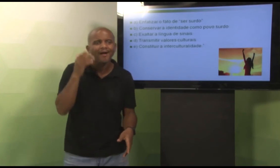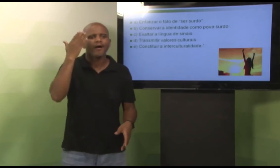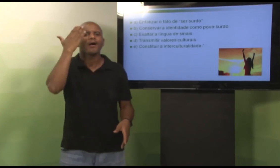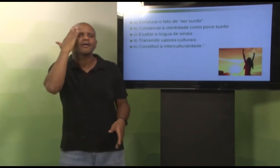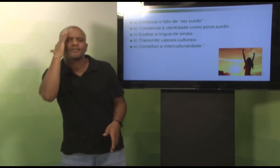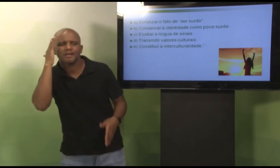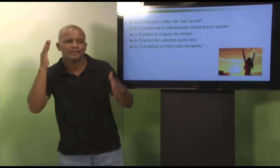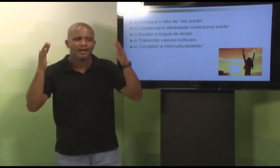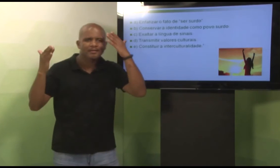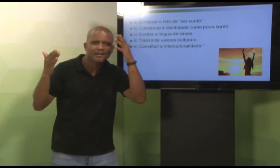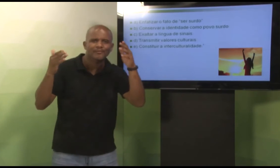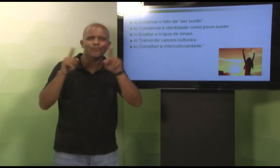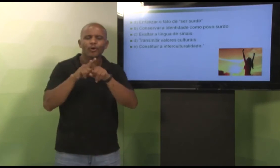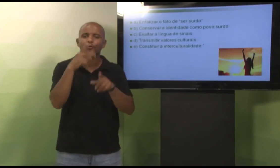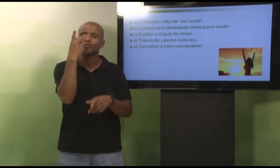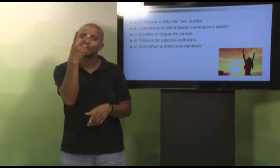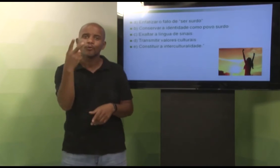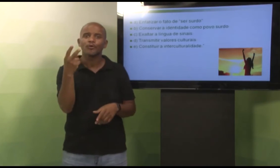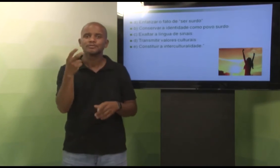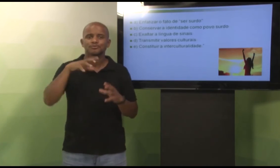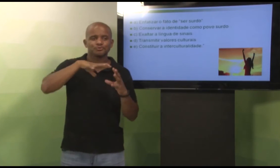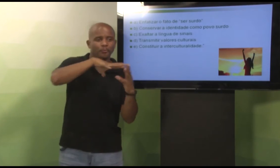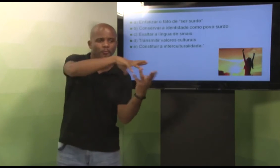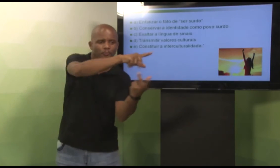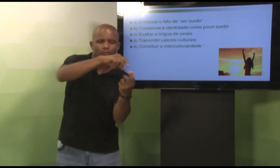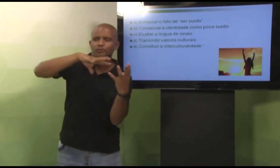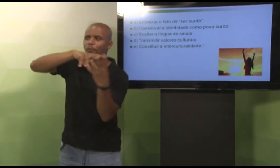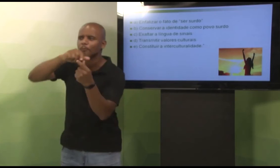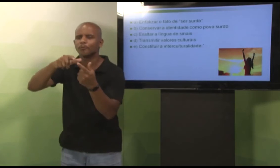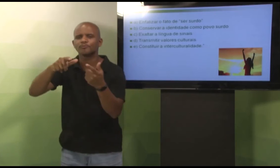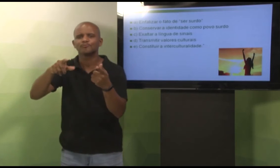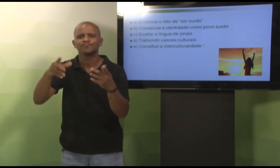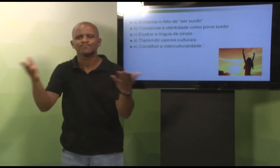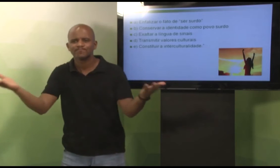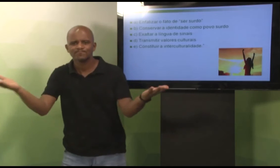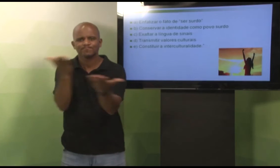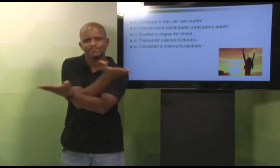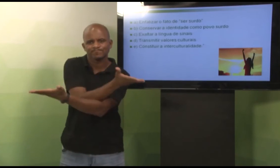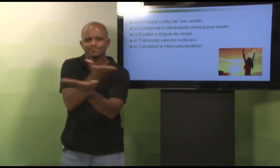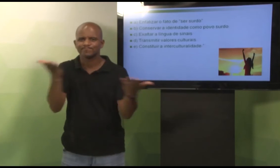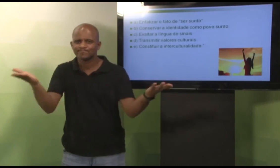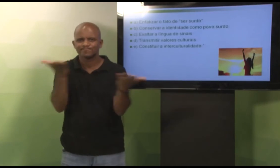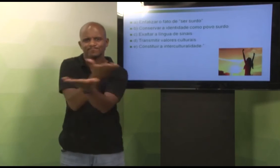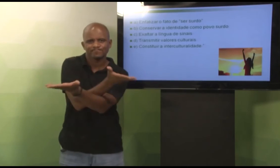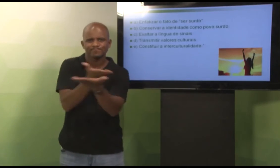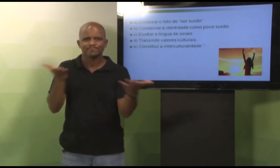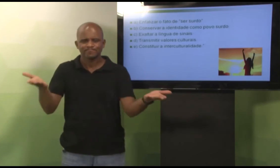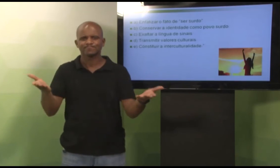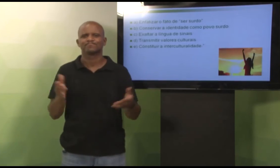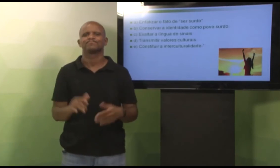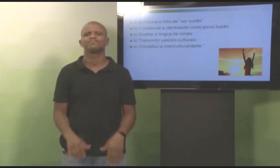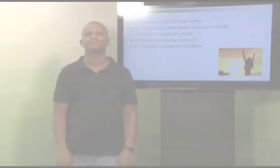é necessário que essas especificidades desses dois mundos sejam entendidas, porque têm relações.